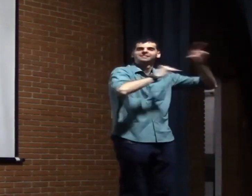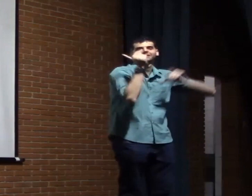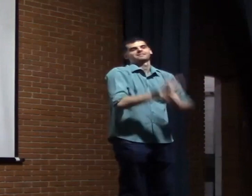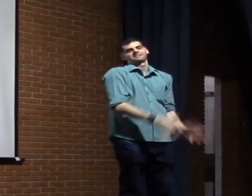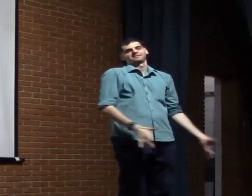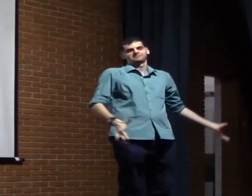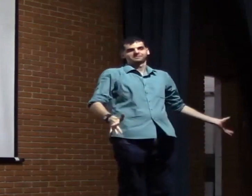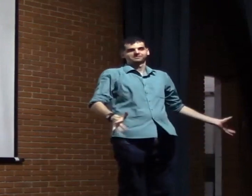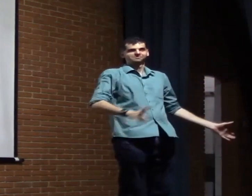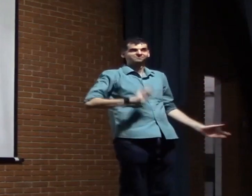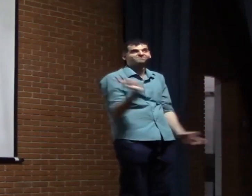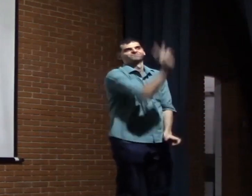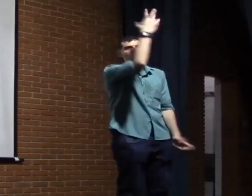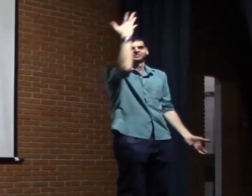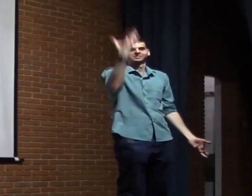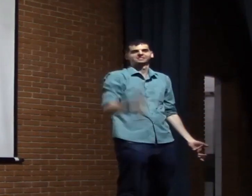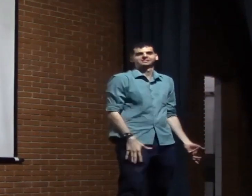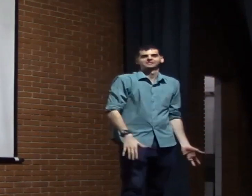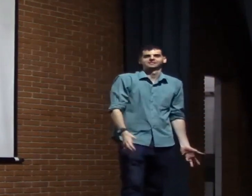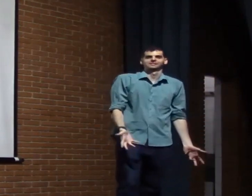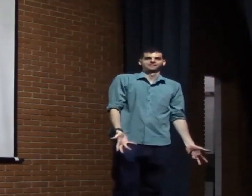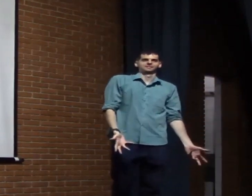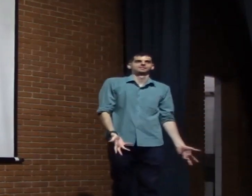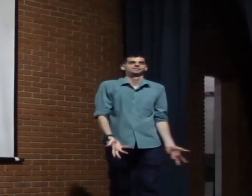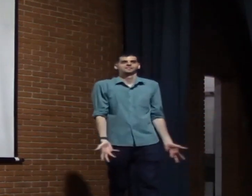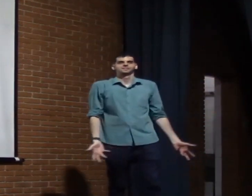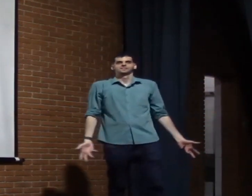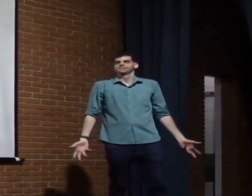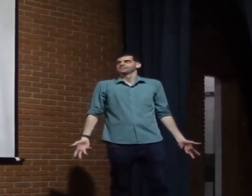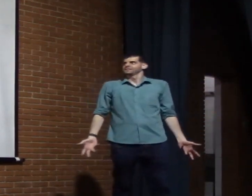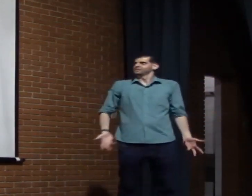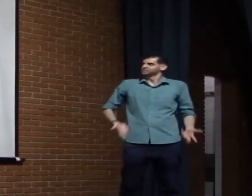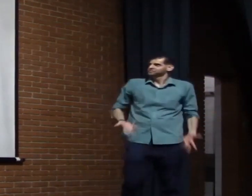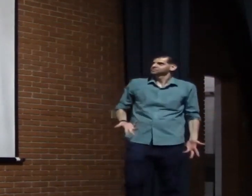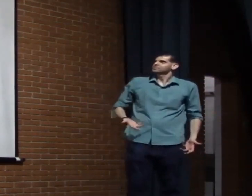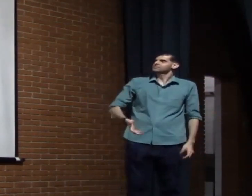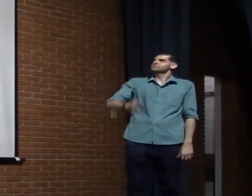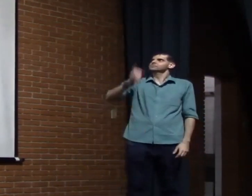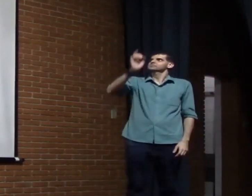Que consegue as oportunidades de trabalho e que é valorizado, certo?